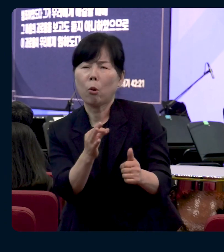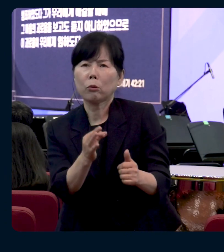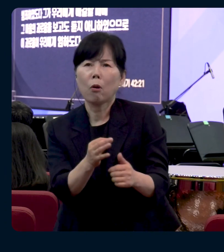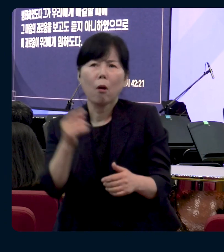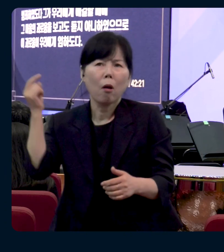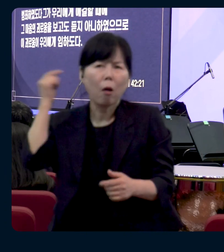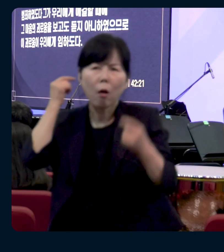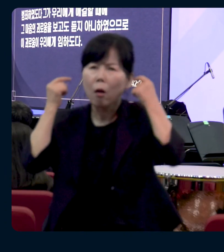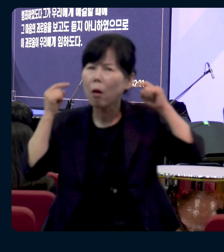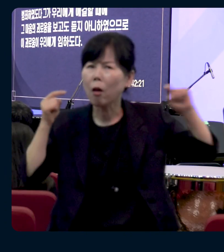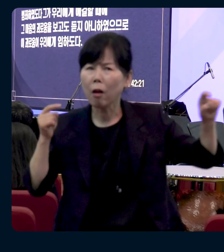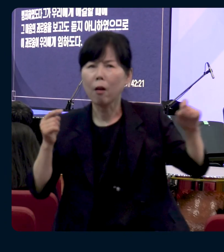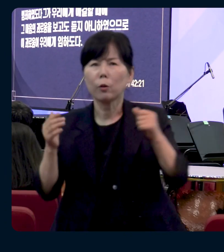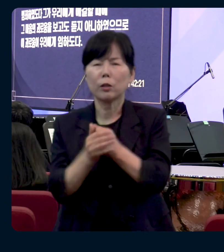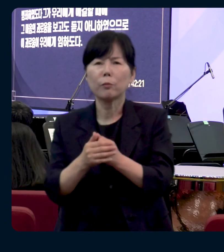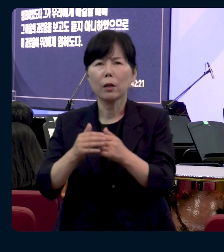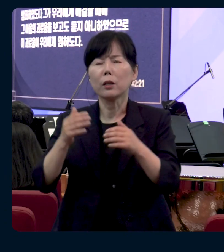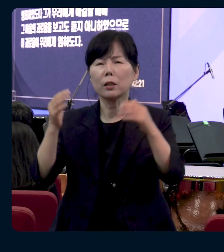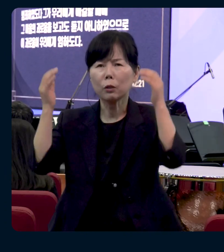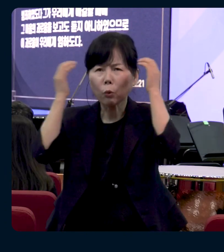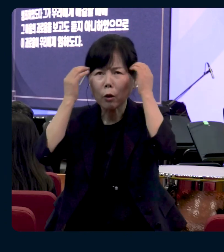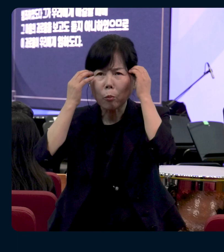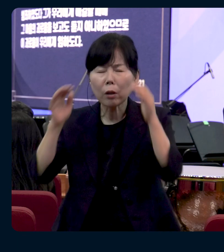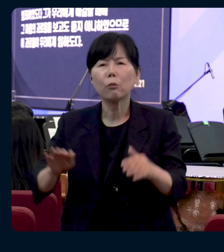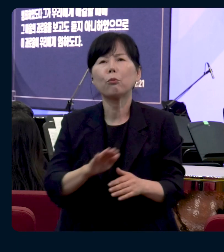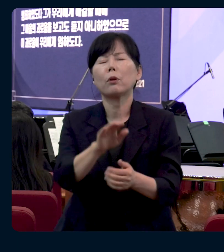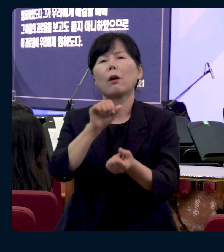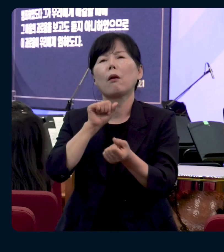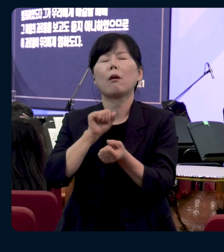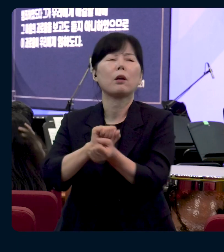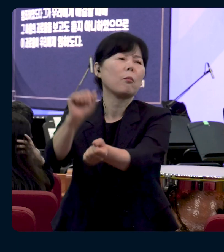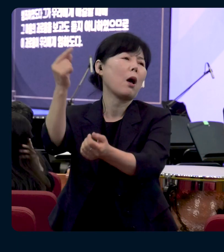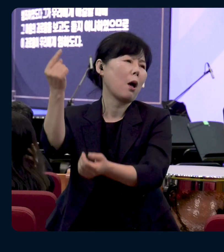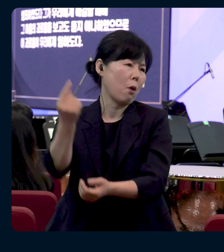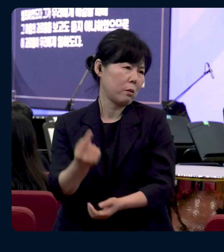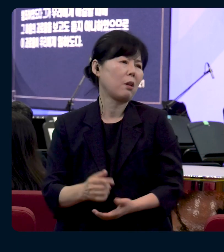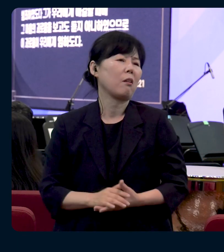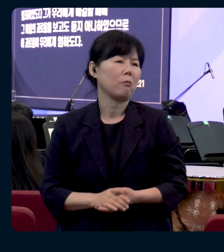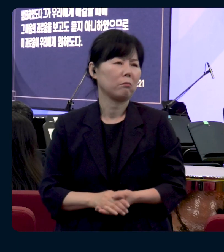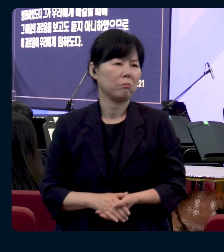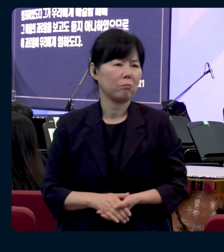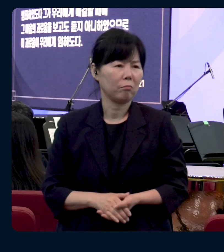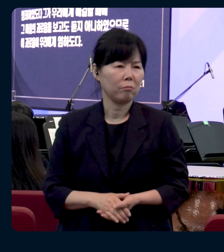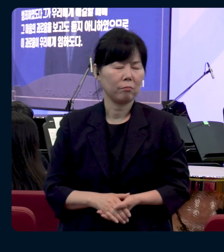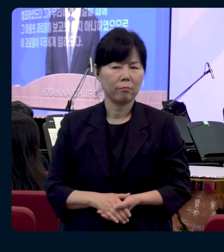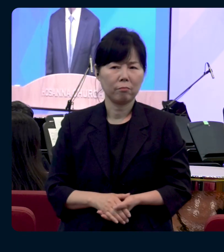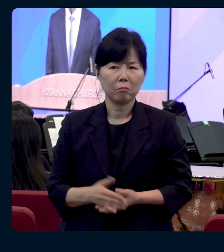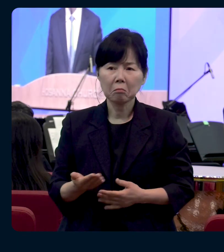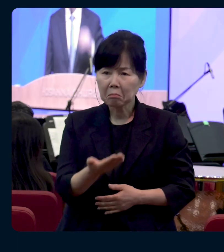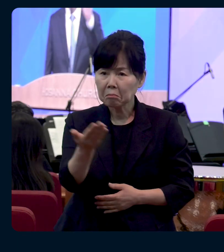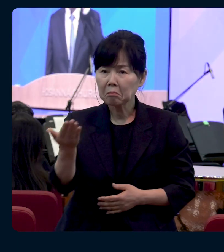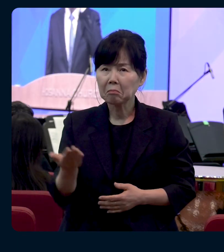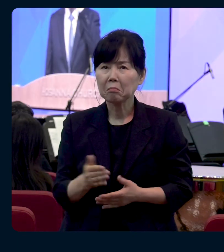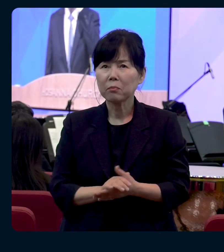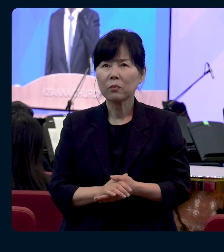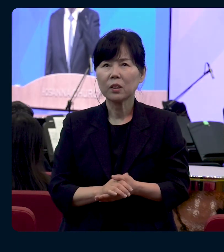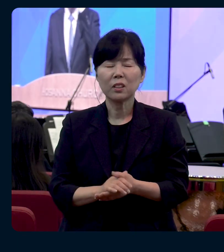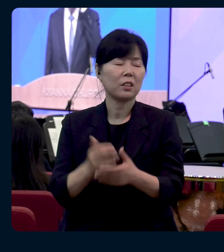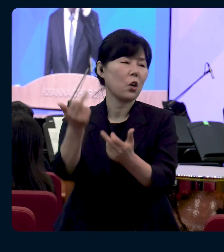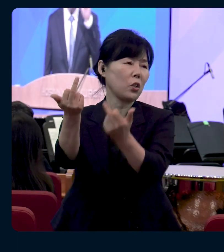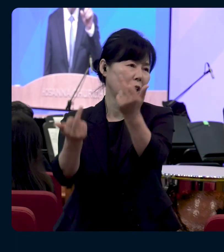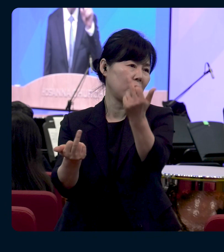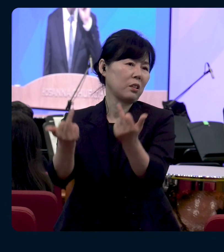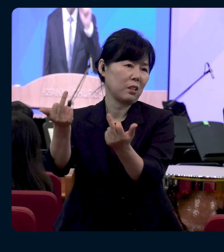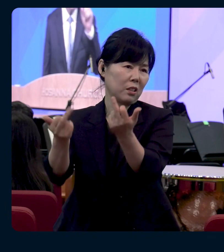듣지 아니하였으므로 이 괴로움이 우리에게 임하도다. 여러분, 이것이 바로 지금